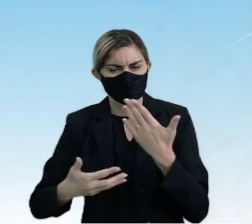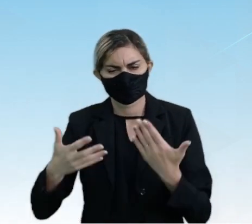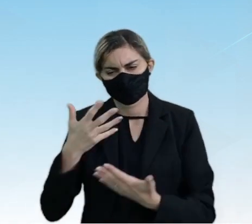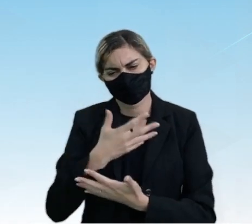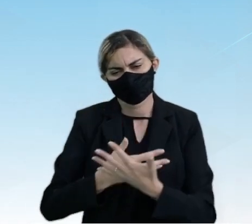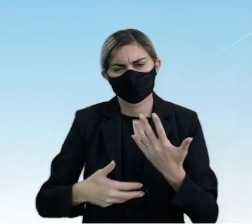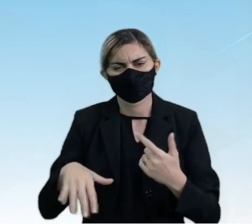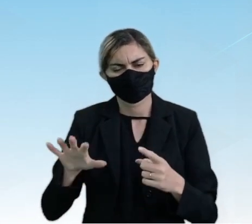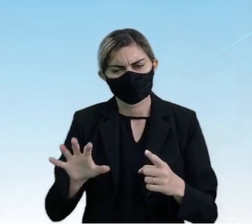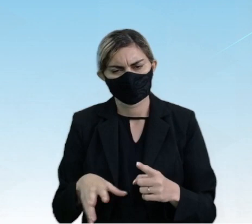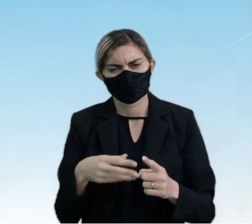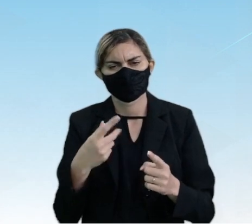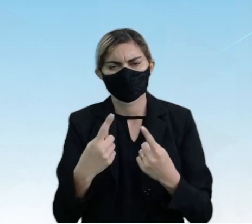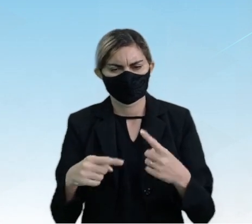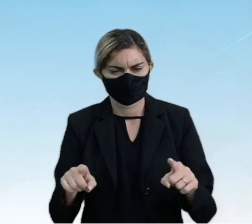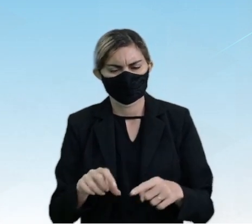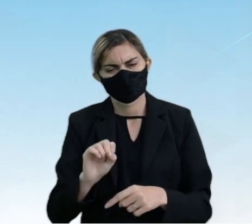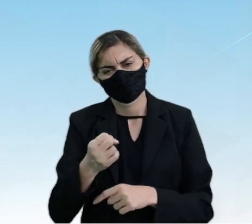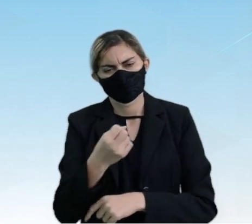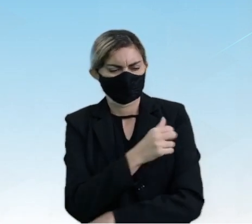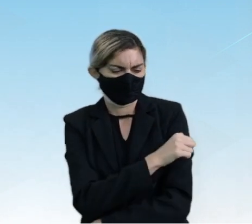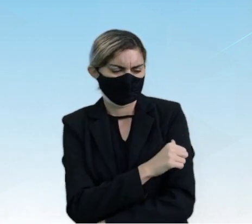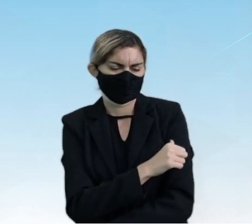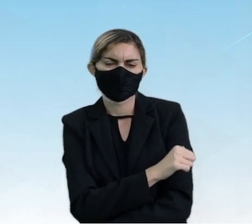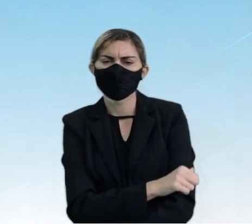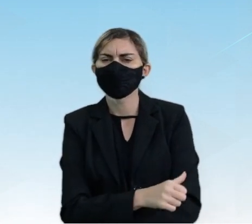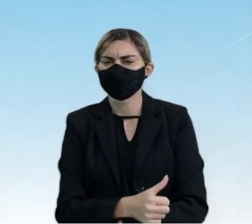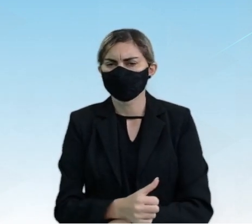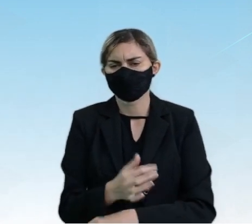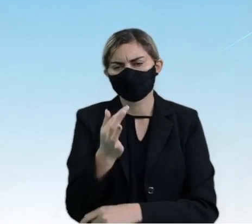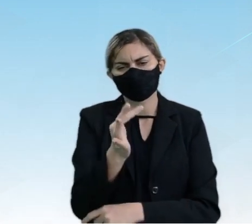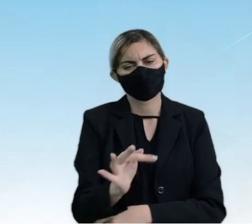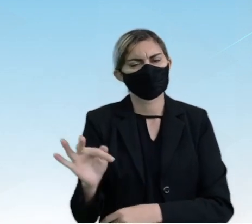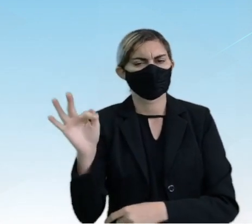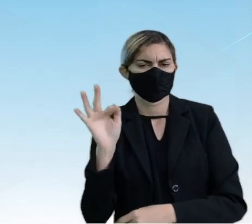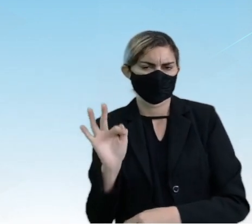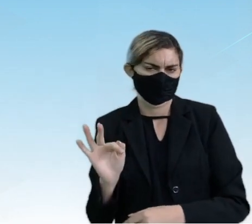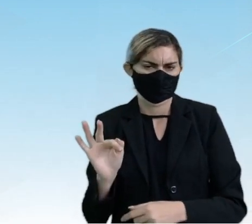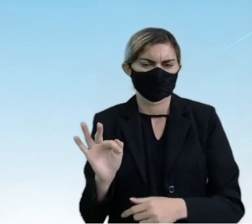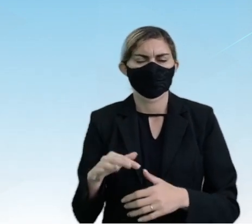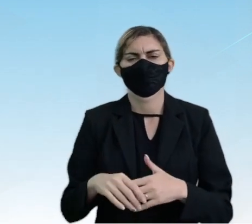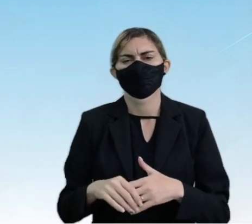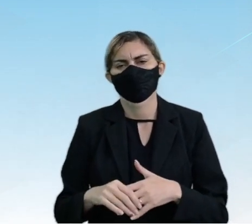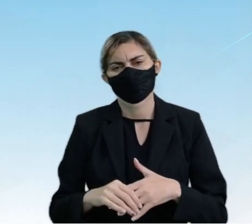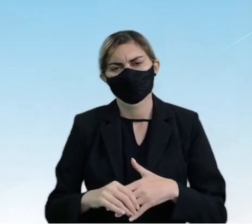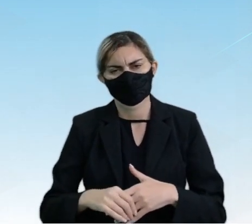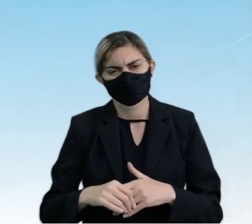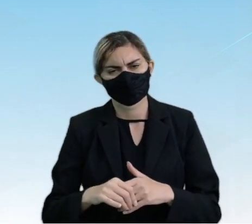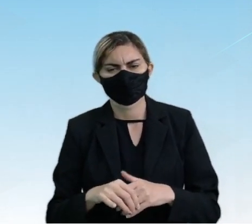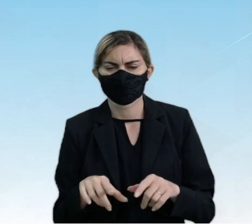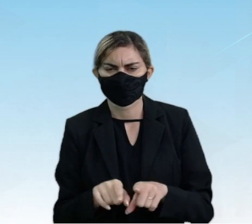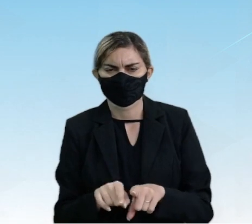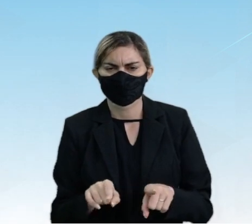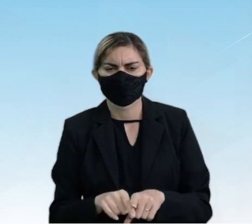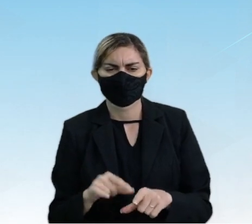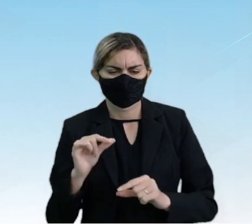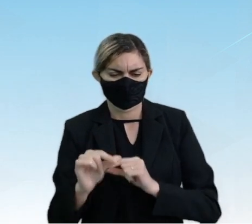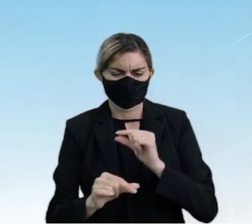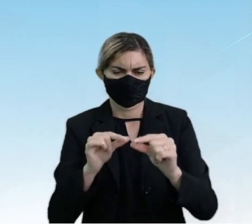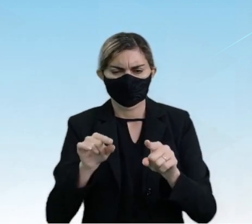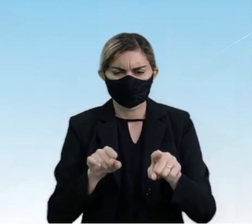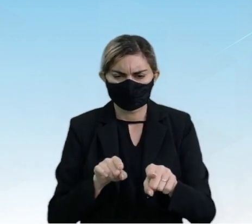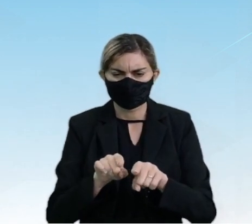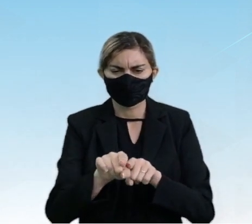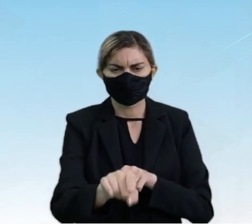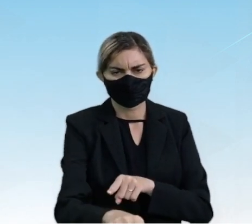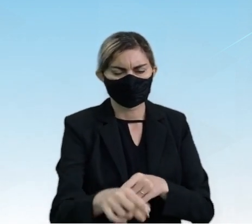algo que foi inserido pelo método dos suecos. Tá? E o método francês, né? Que acaba que ele tem um pouquinho de disparidade em